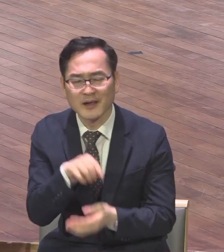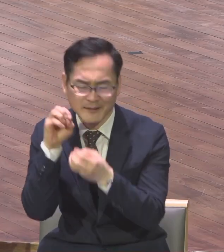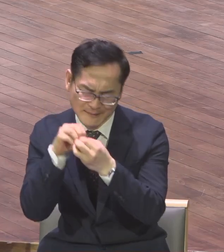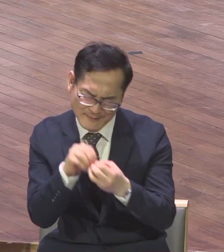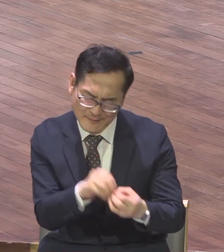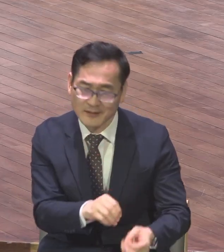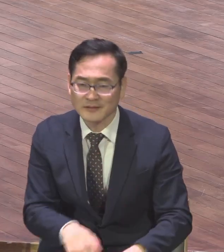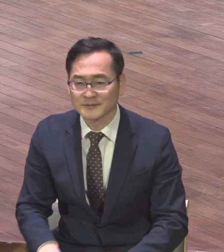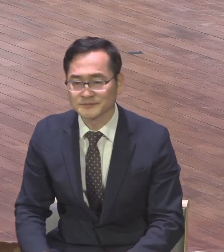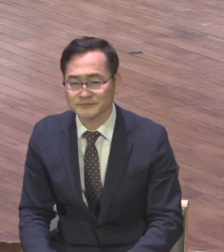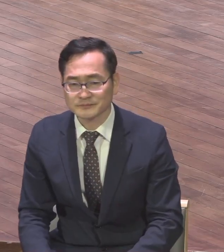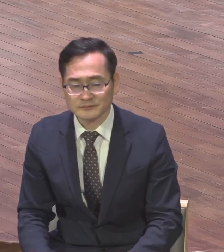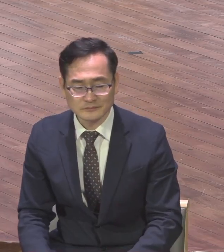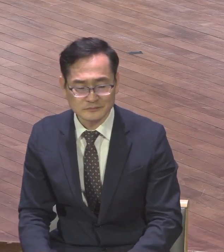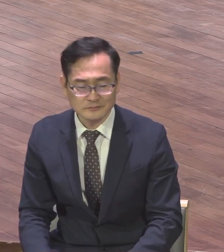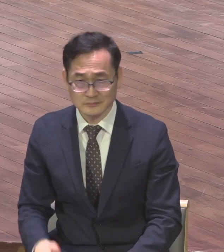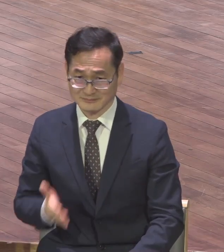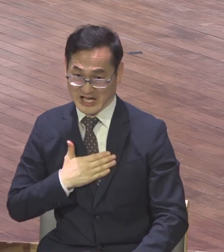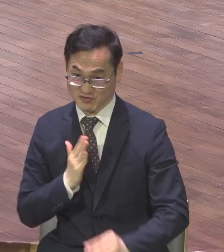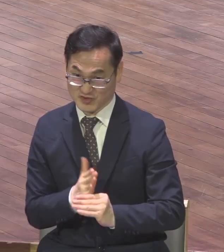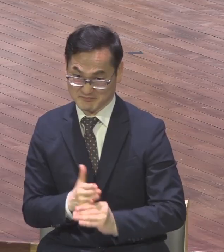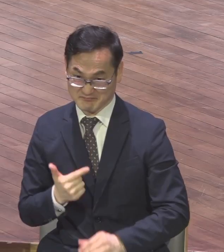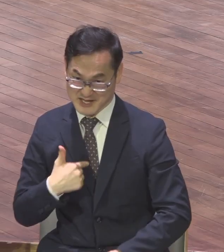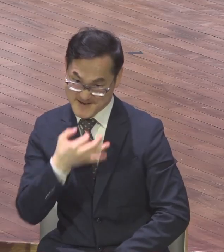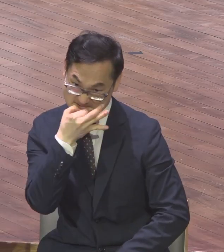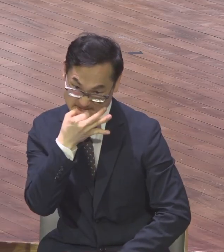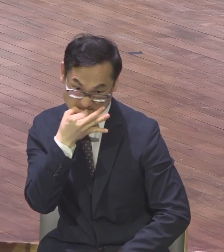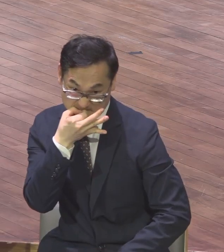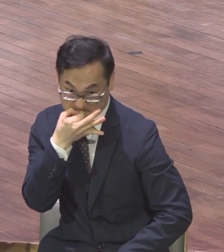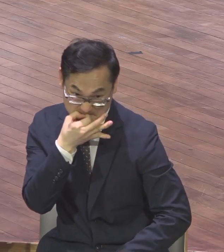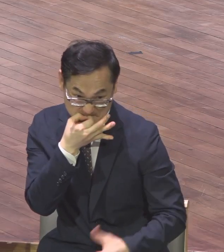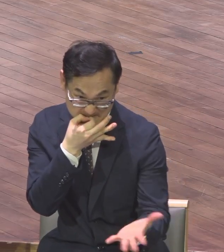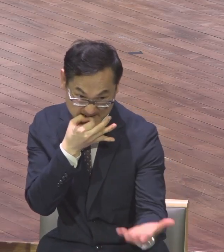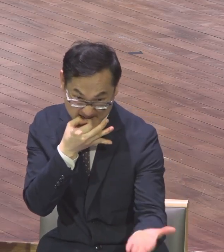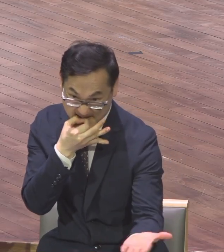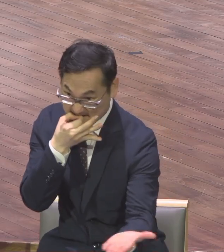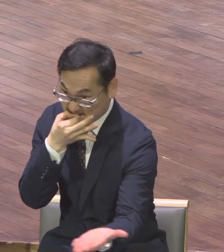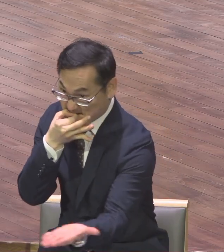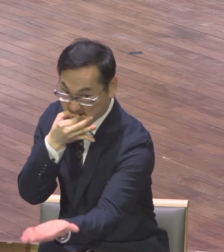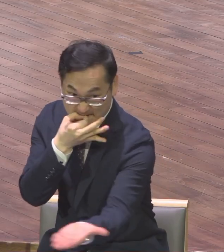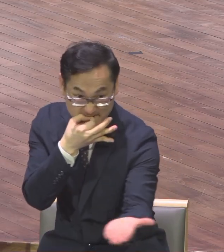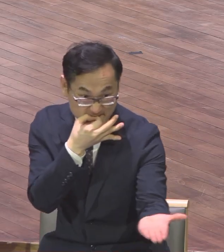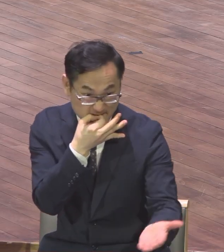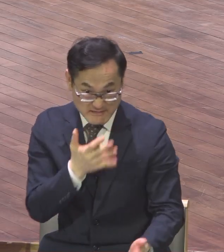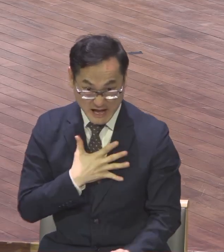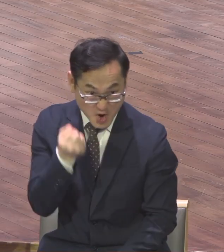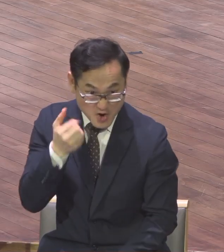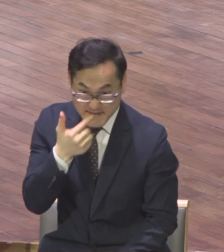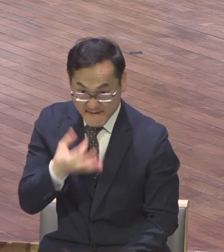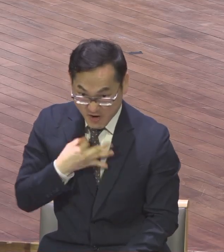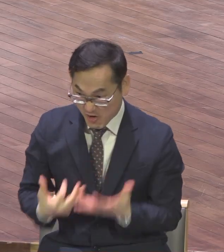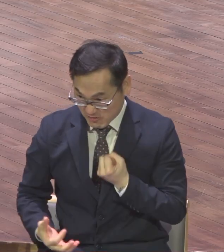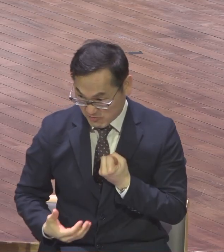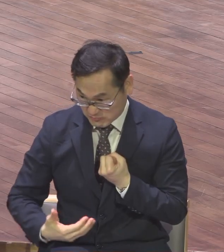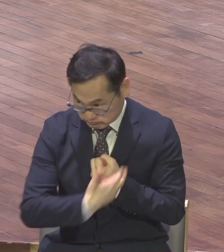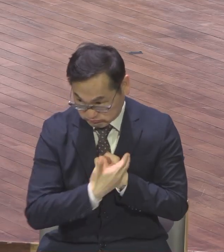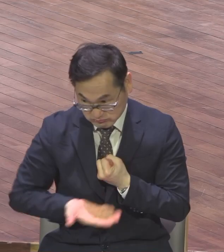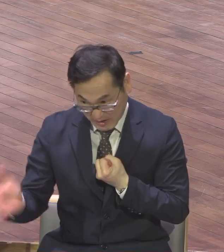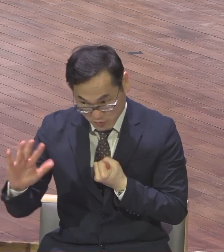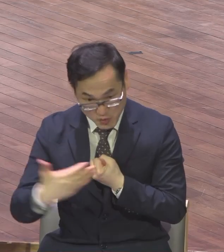그렇게 태어나도 나 중심, 물질 중심, 내 소유, 내 이렇게